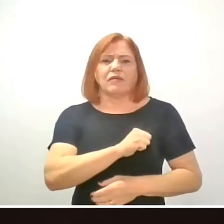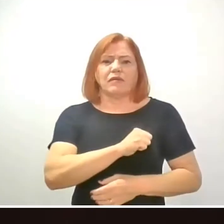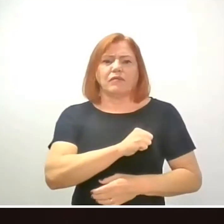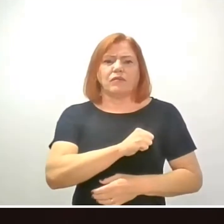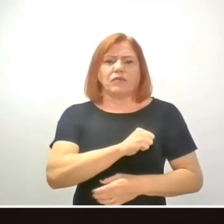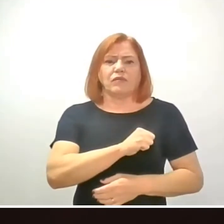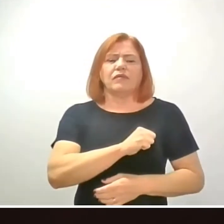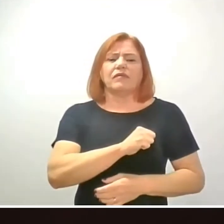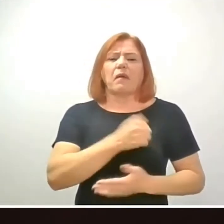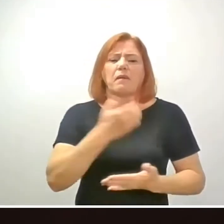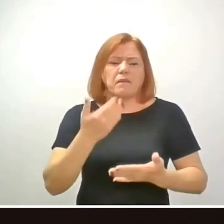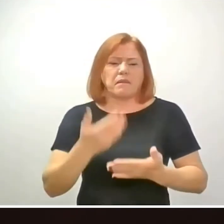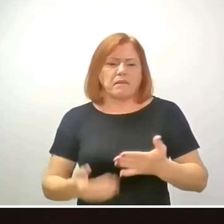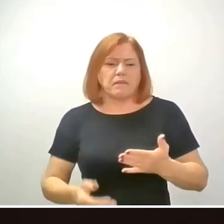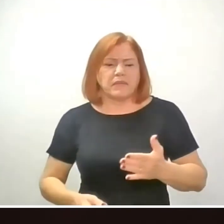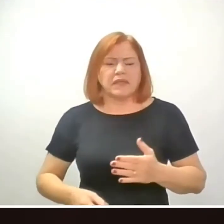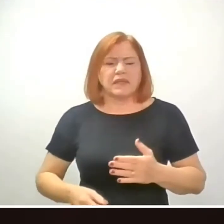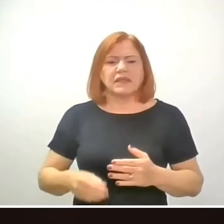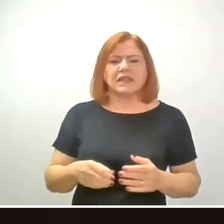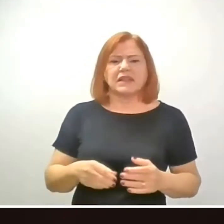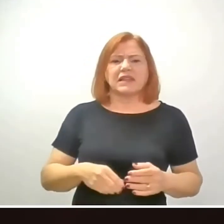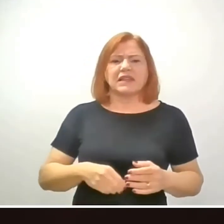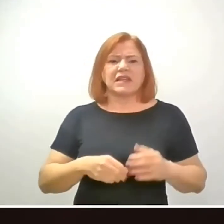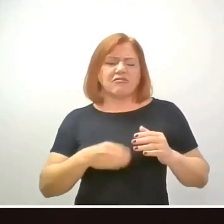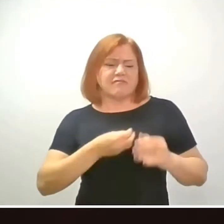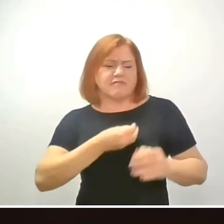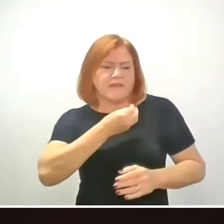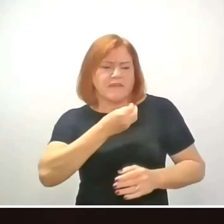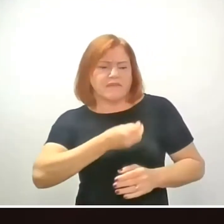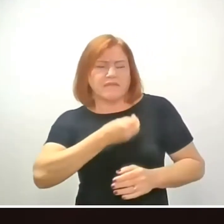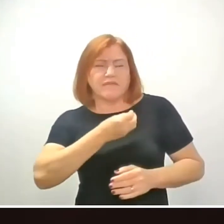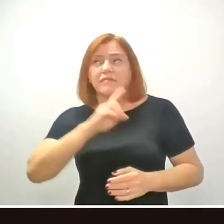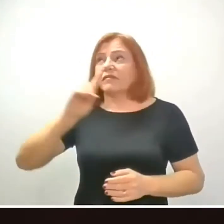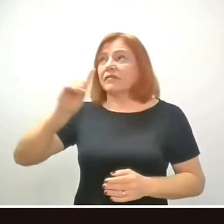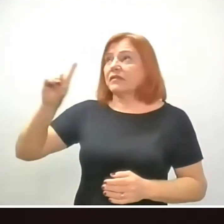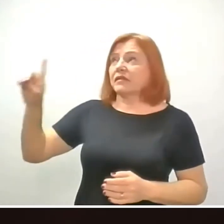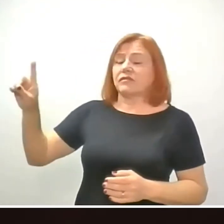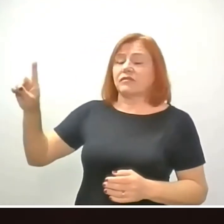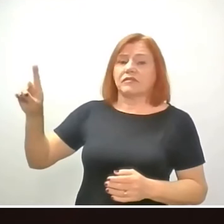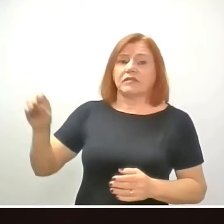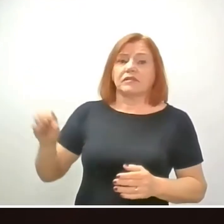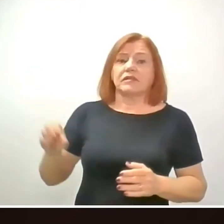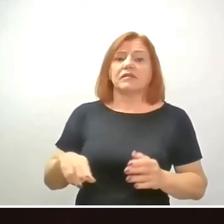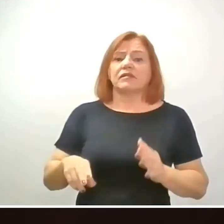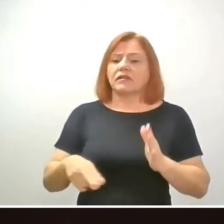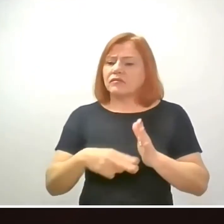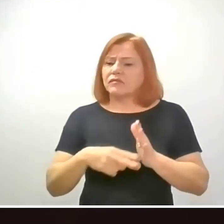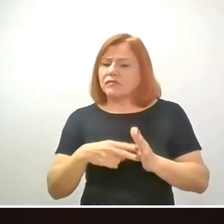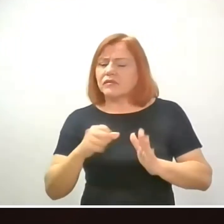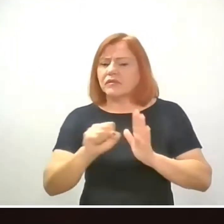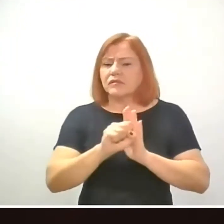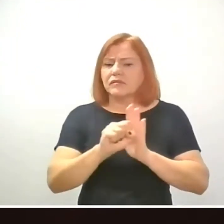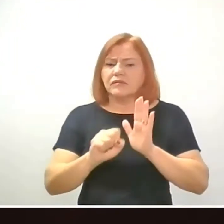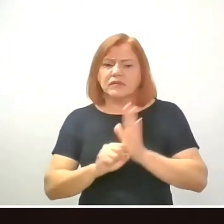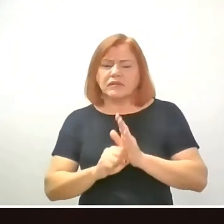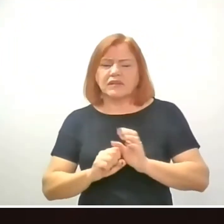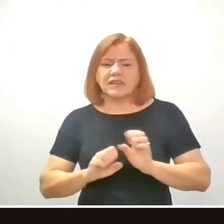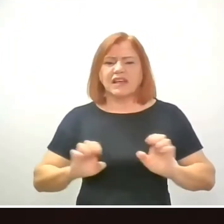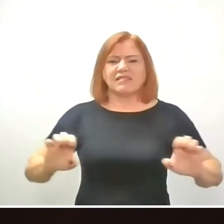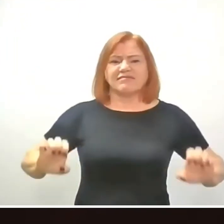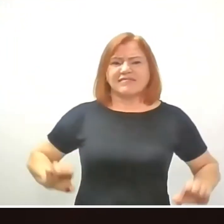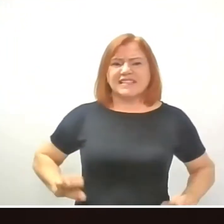segundo século em diante, a igreja em Esmirna começa a ser muito perseguida. É